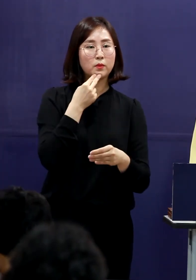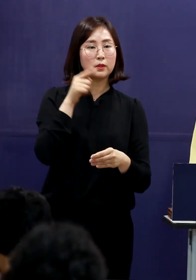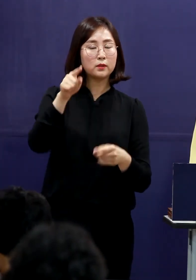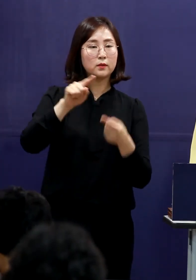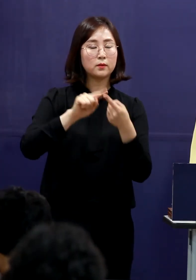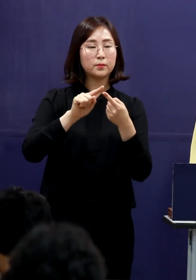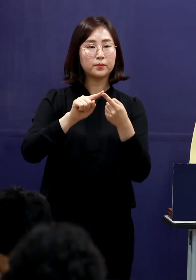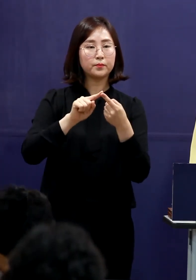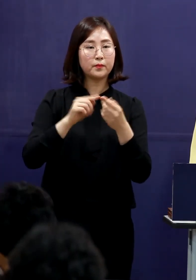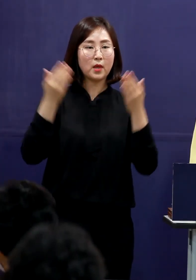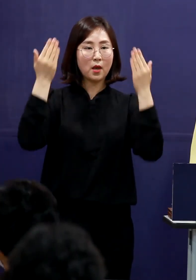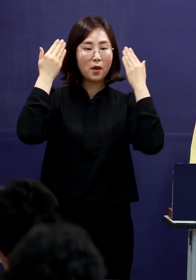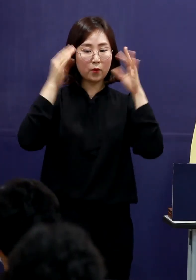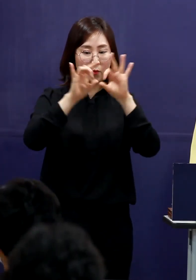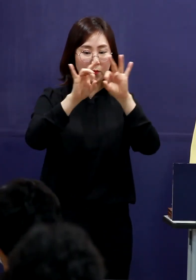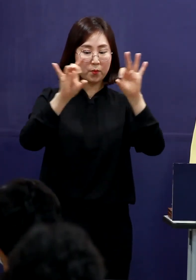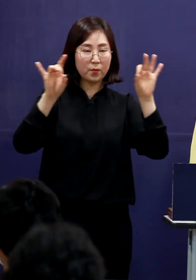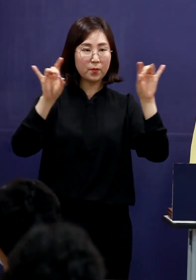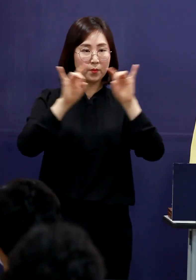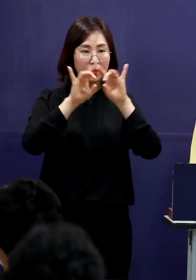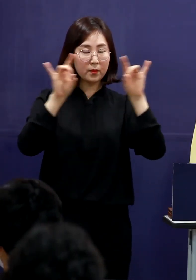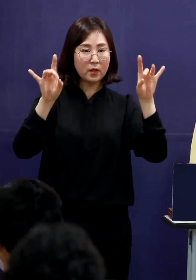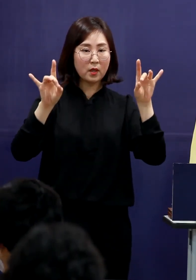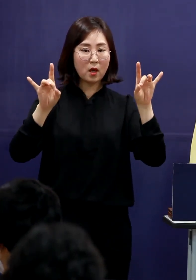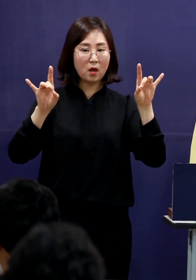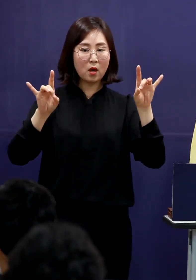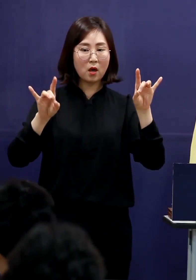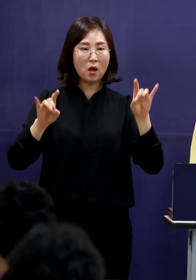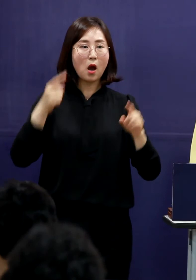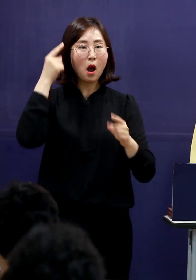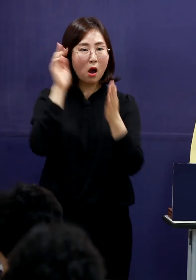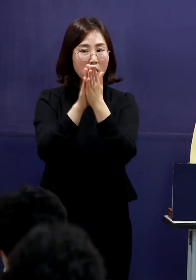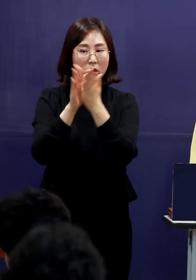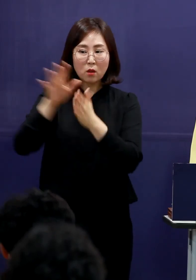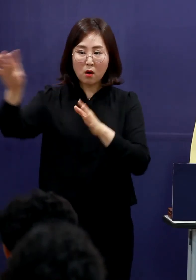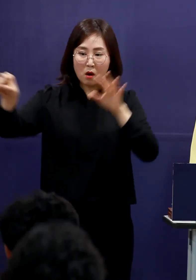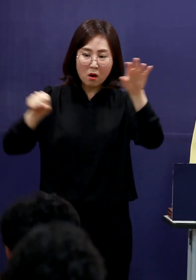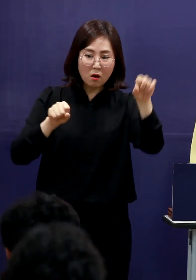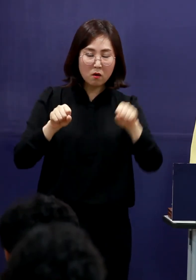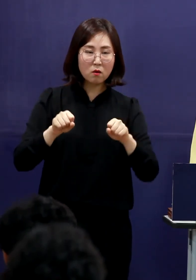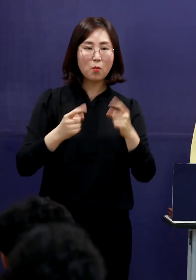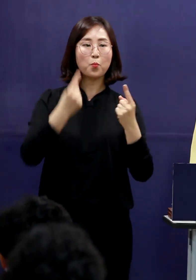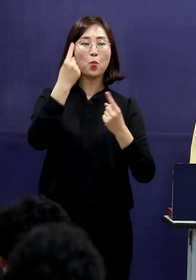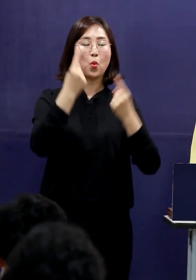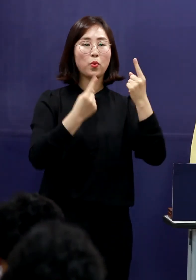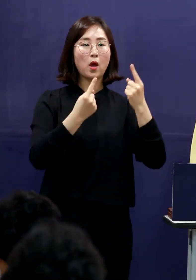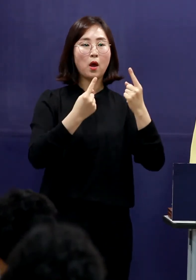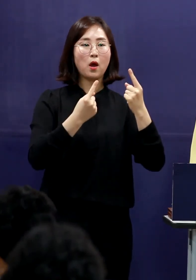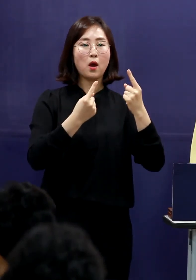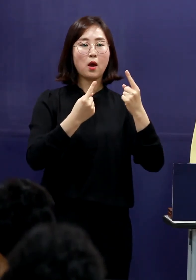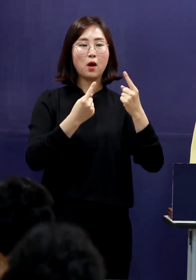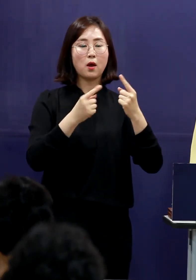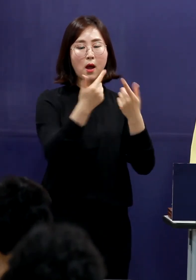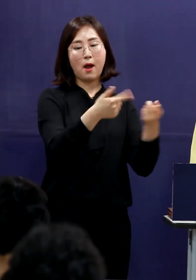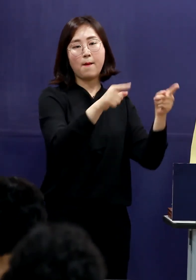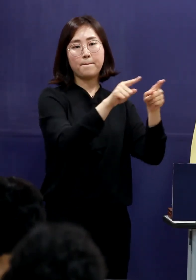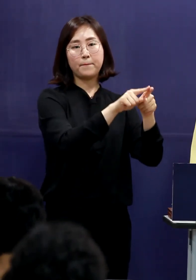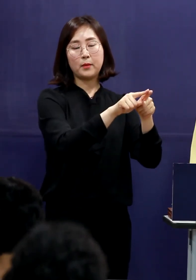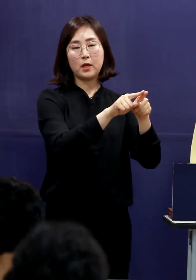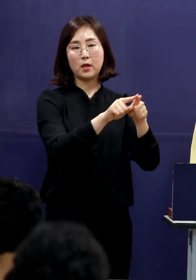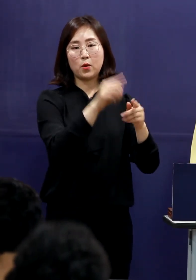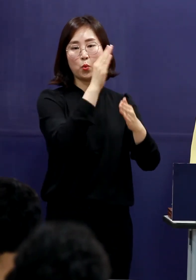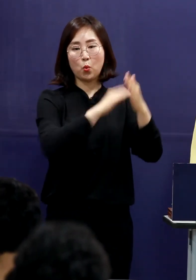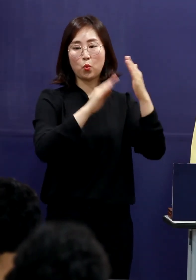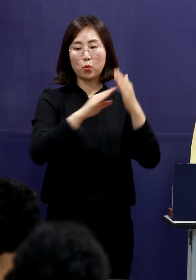역시 학교별로 확보하는 것보다는 공동 구매하는 것이 바람직스러운 면이